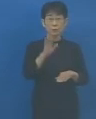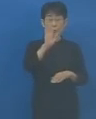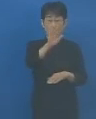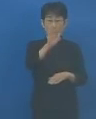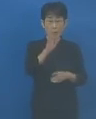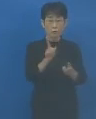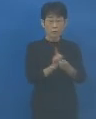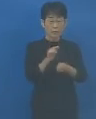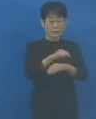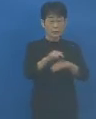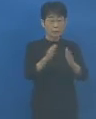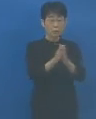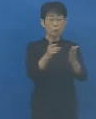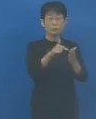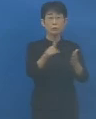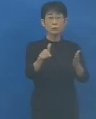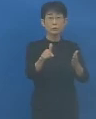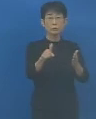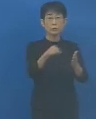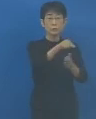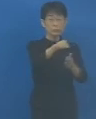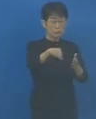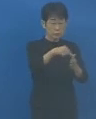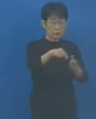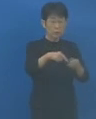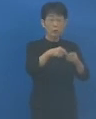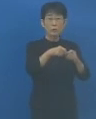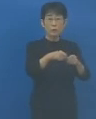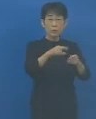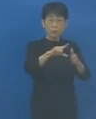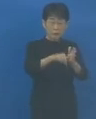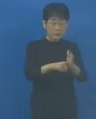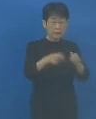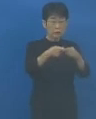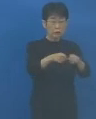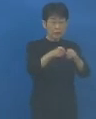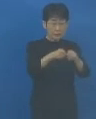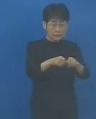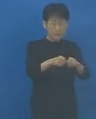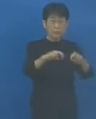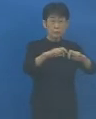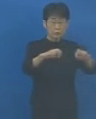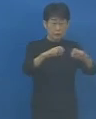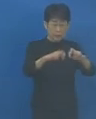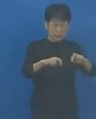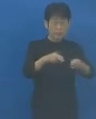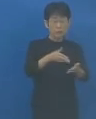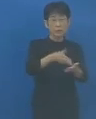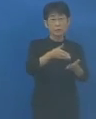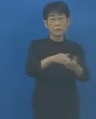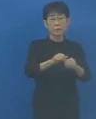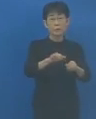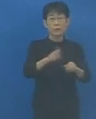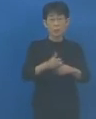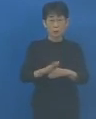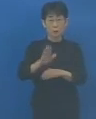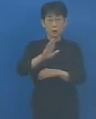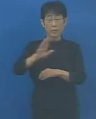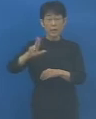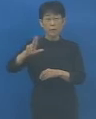を開いて、詳しいお話の分析をさせていただきたいと思いますが、デルタ株感